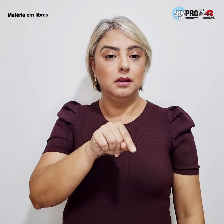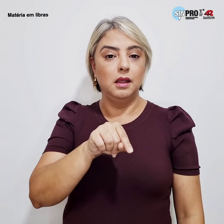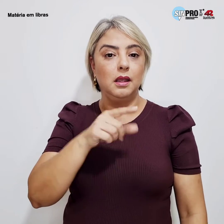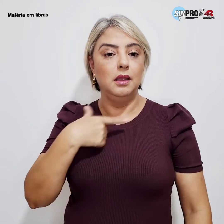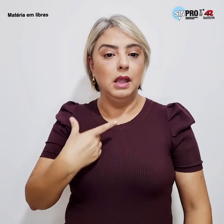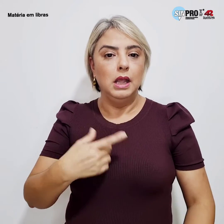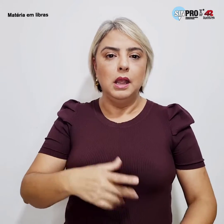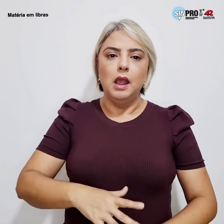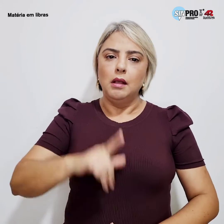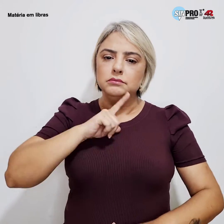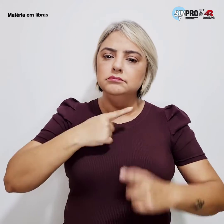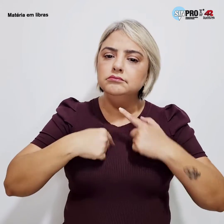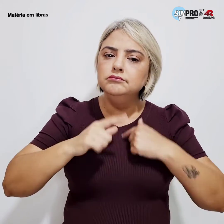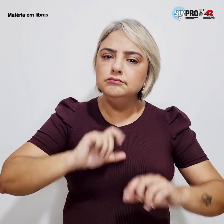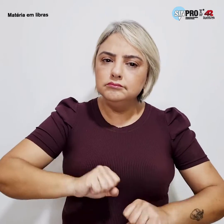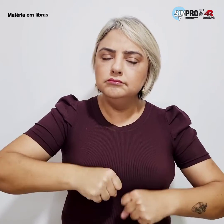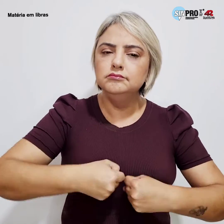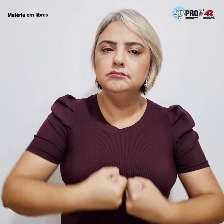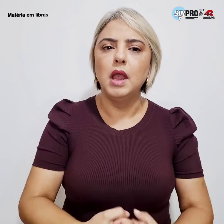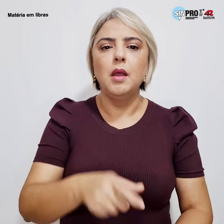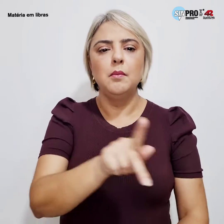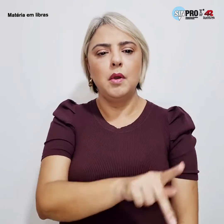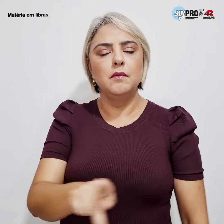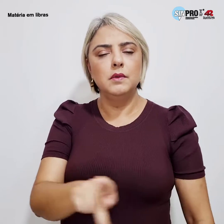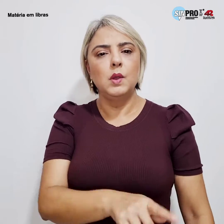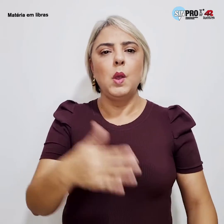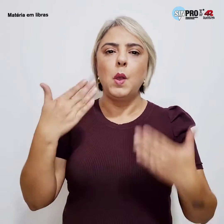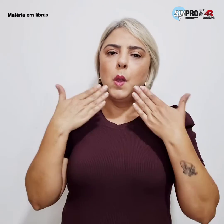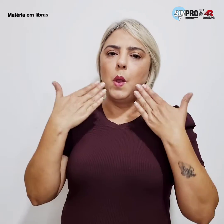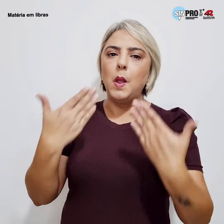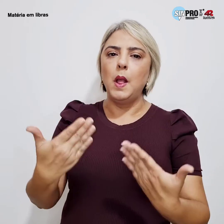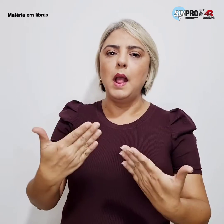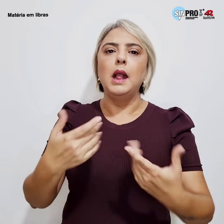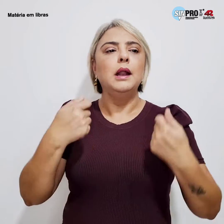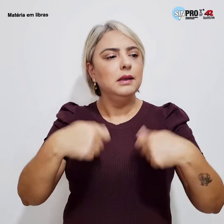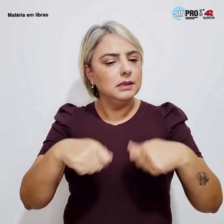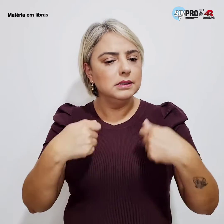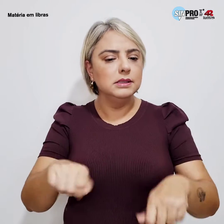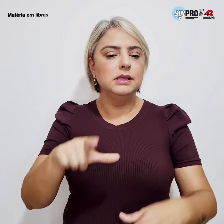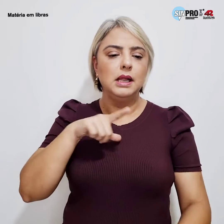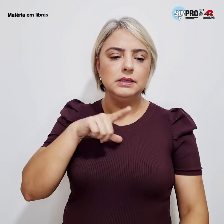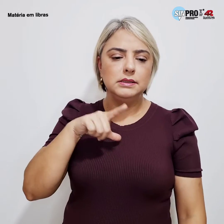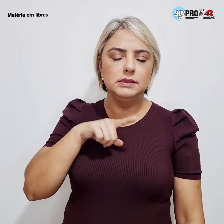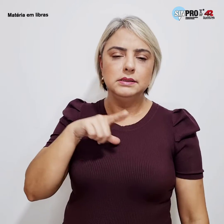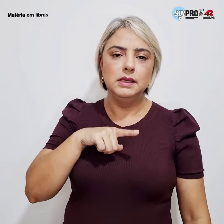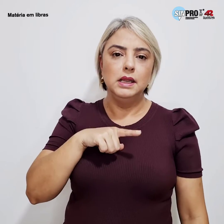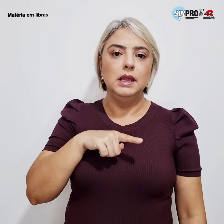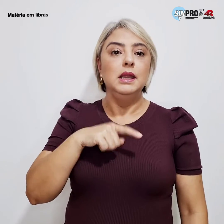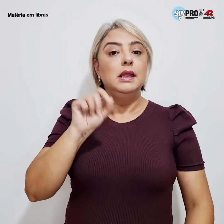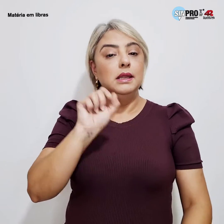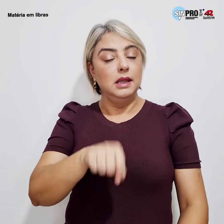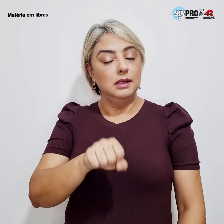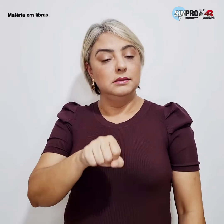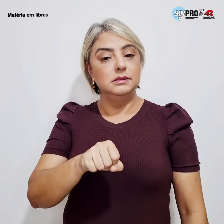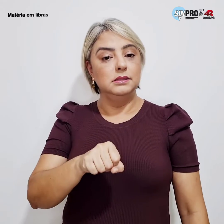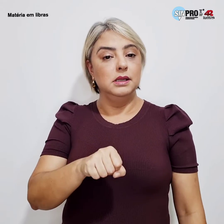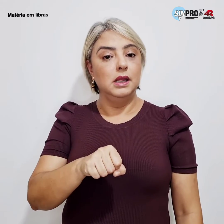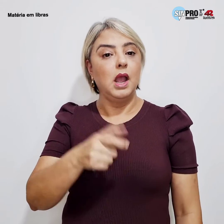de professores que tem demonstrado que a demanda existe sim, e dessa forma conseguido